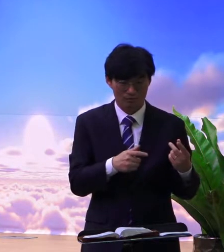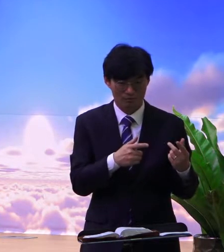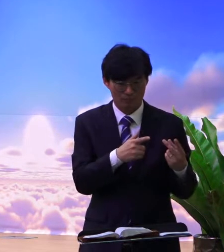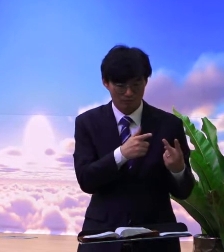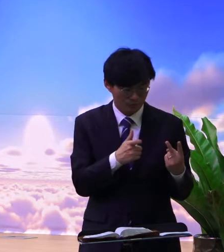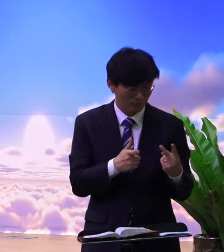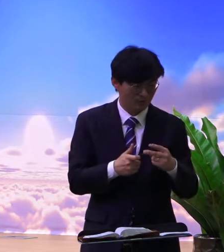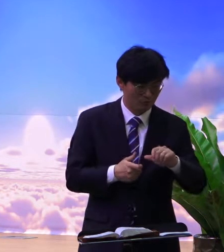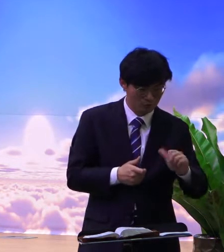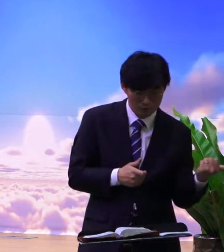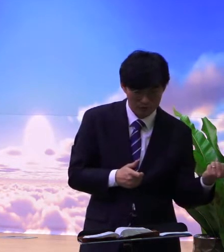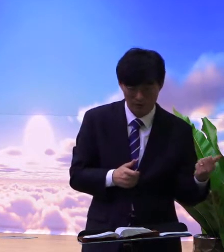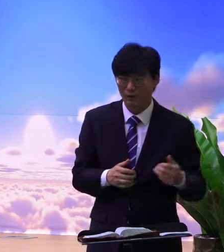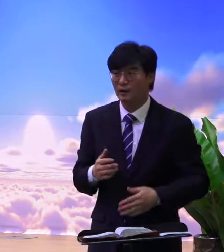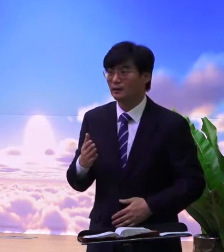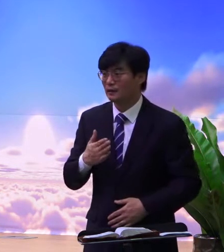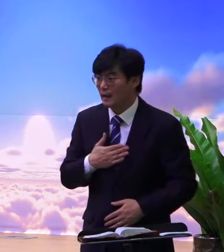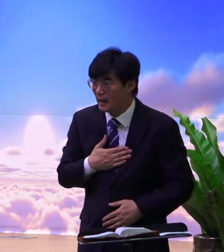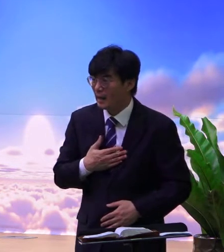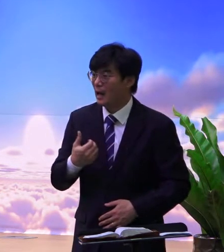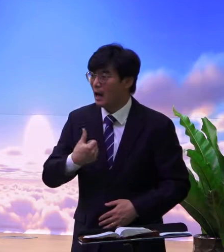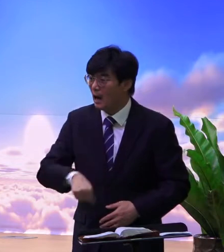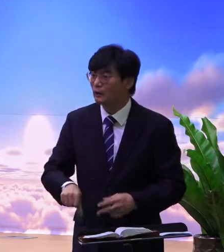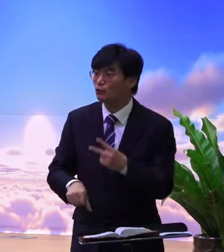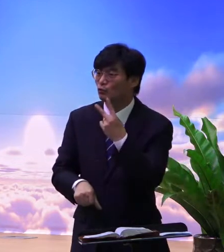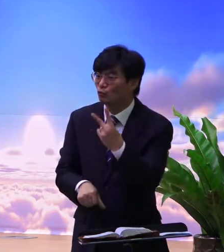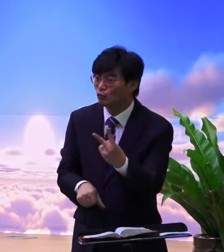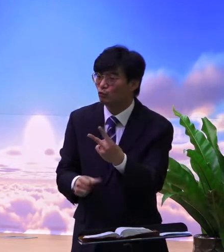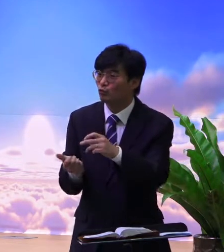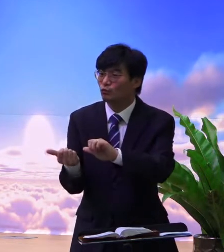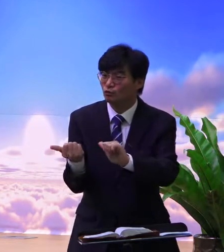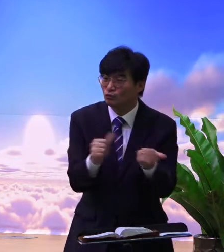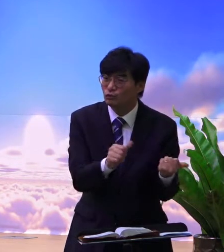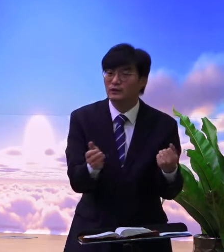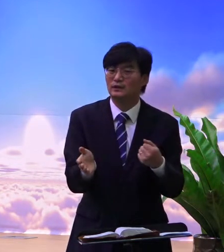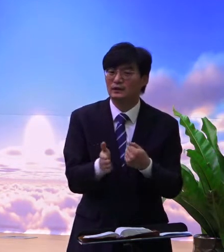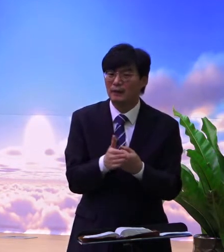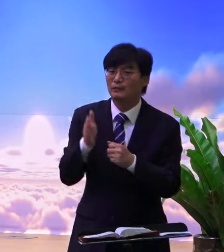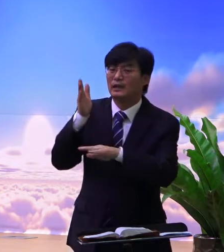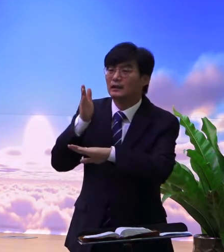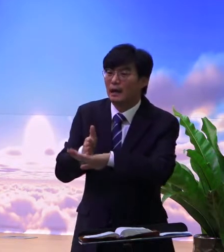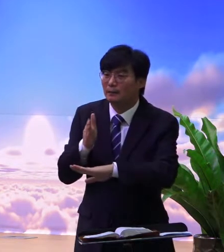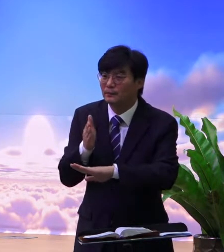2 아들의 순교를 감사하며 1만원 손양원.